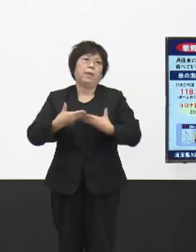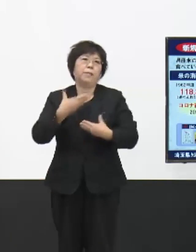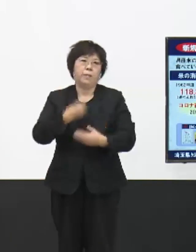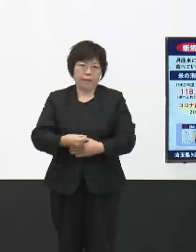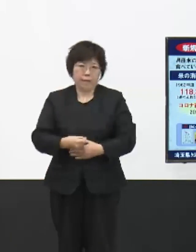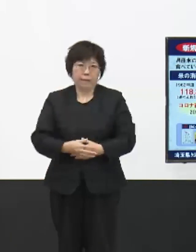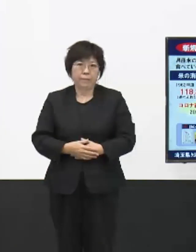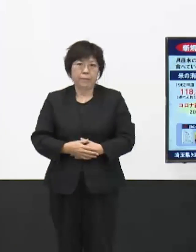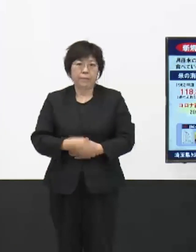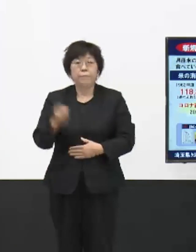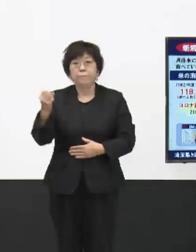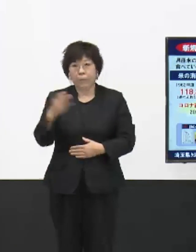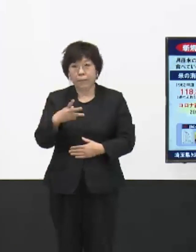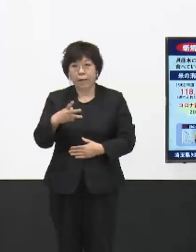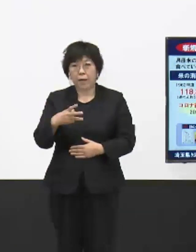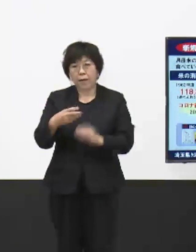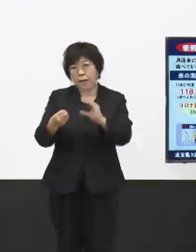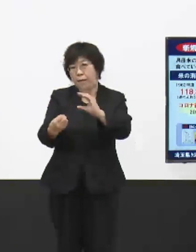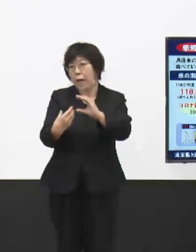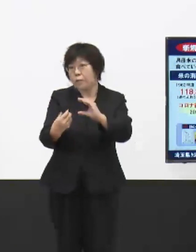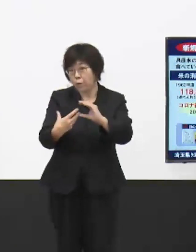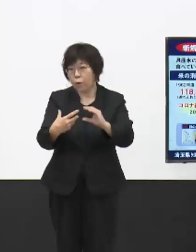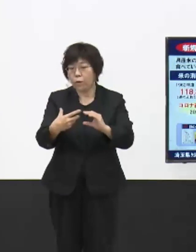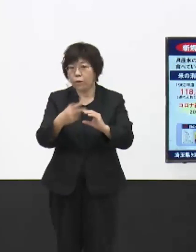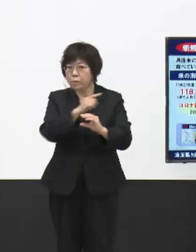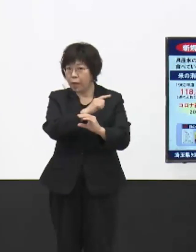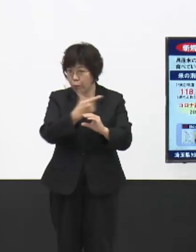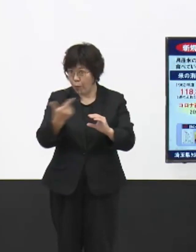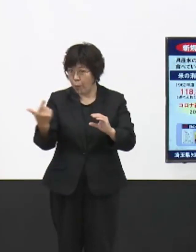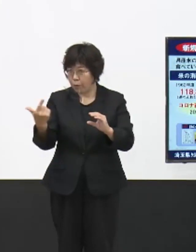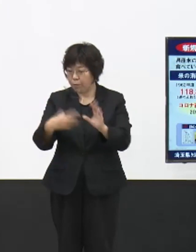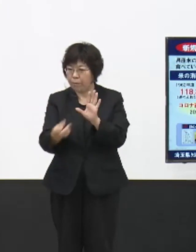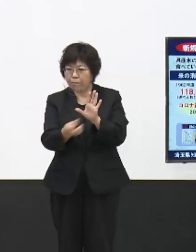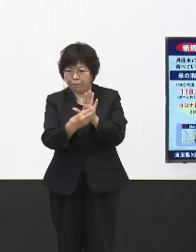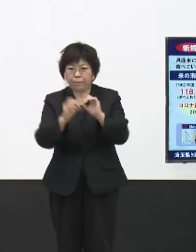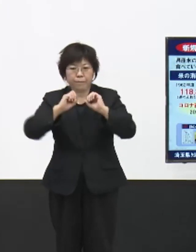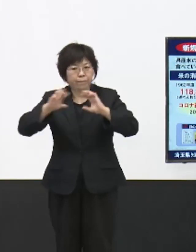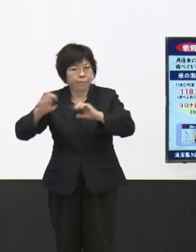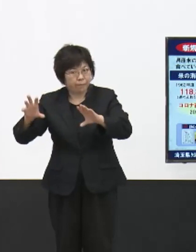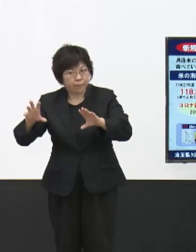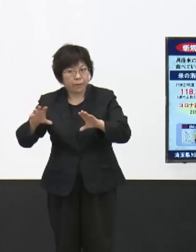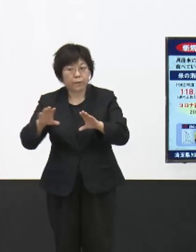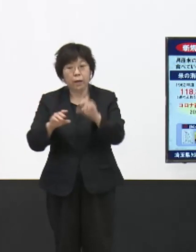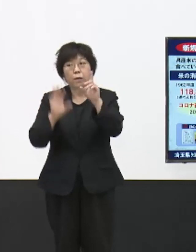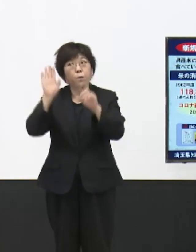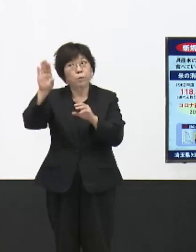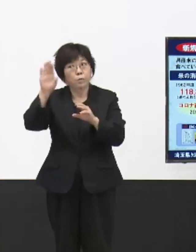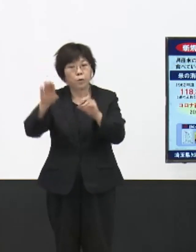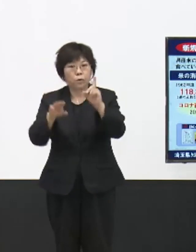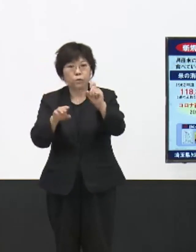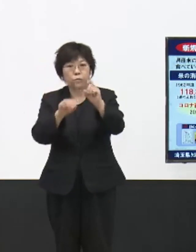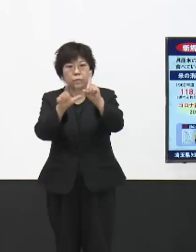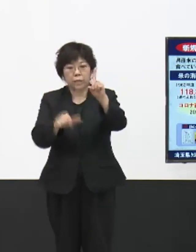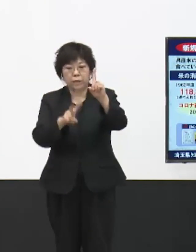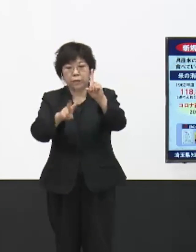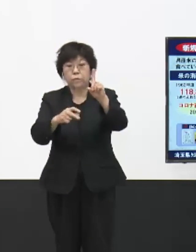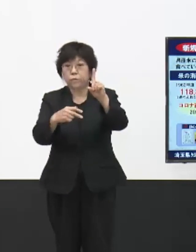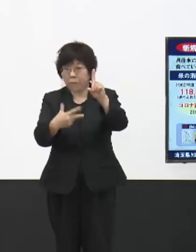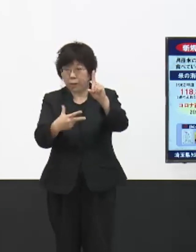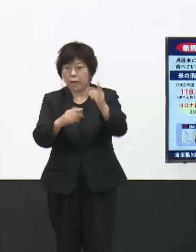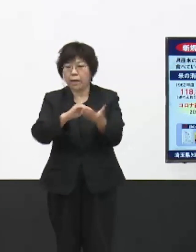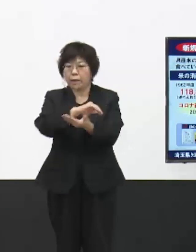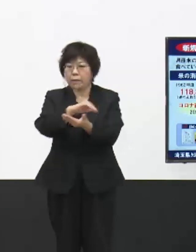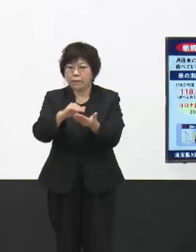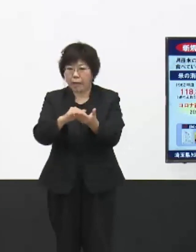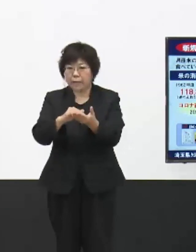ラジオなどメディアでの広報のほか、11月27日には、埼玉スタジアム2002